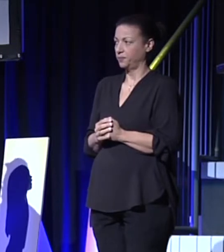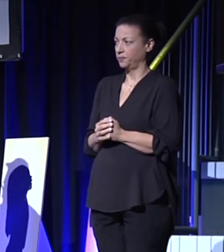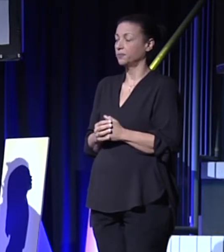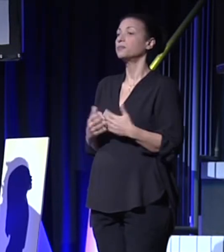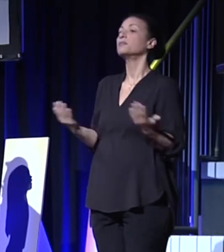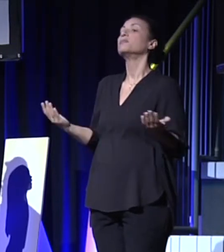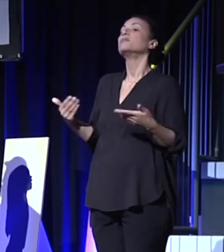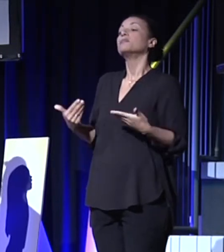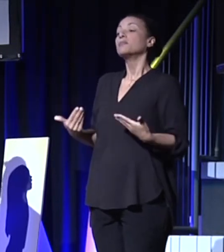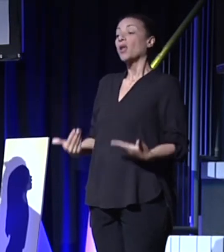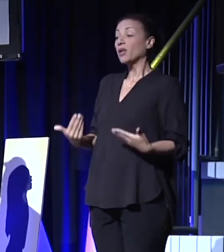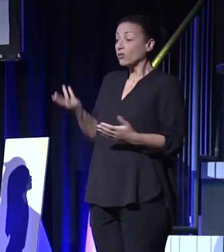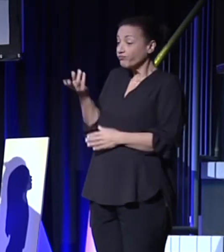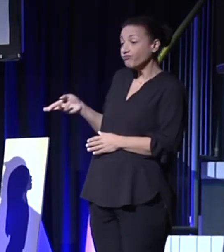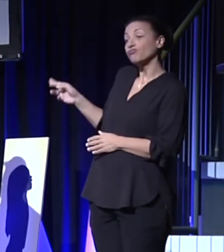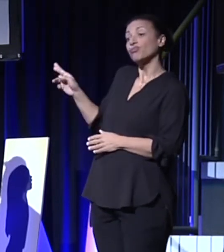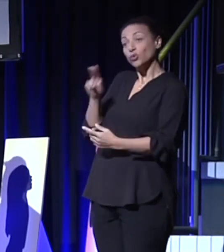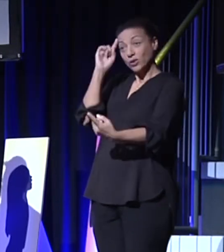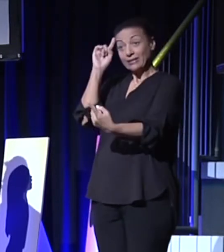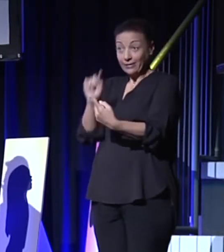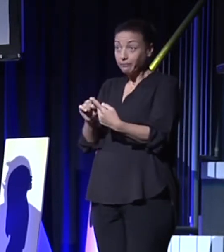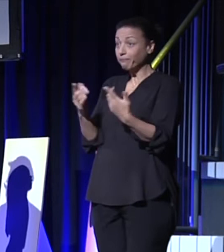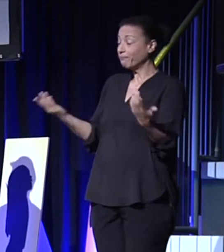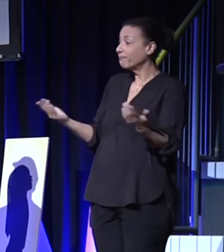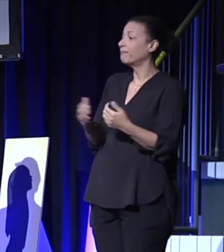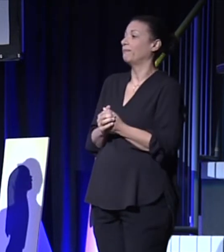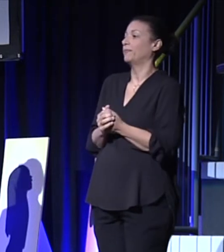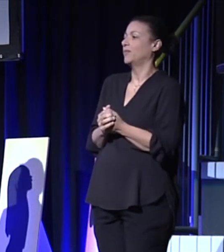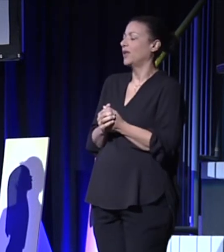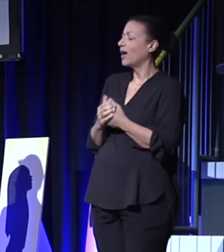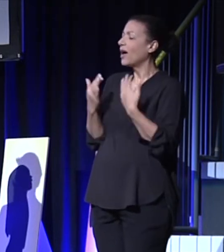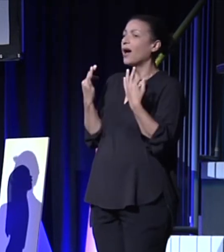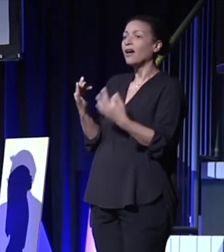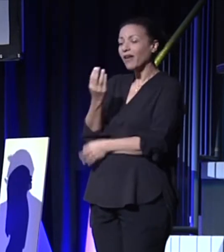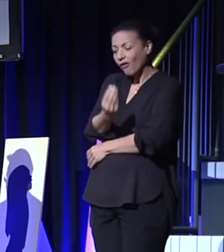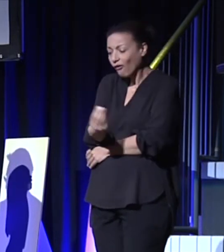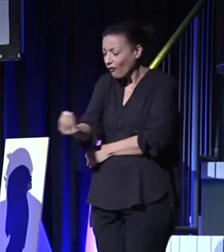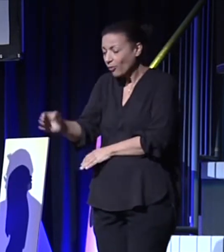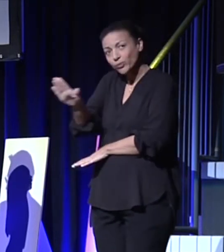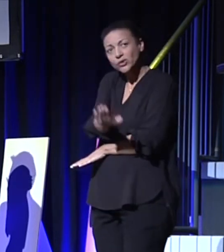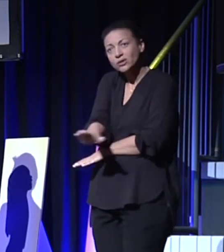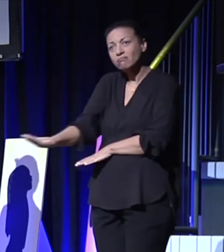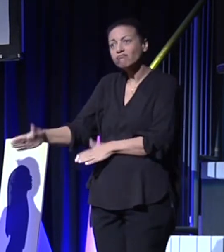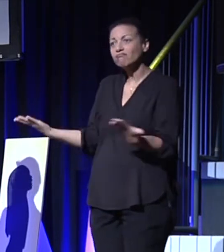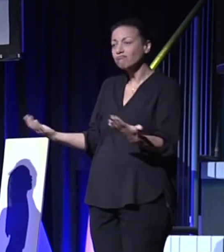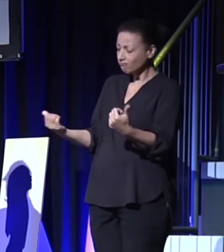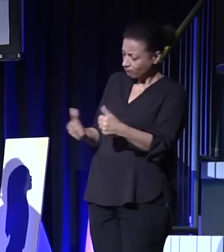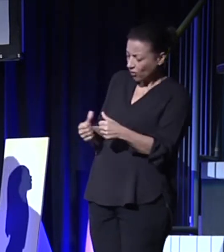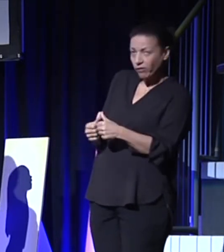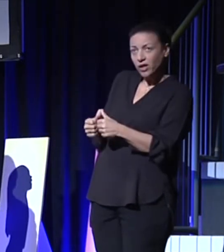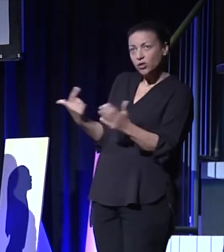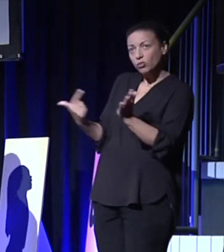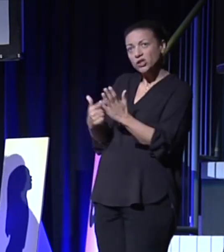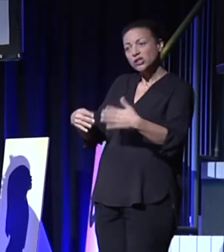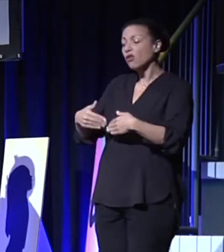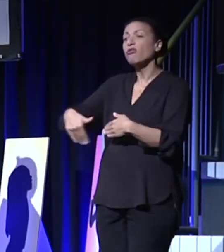On va donc revenir à notre thématique, on va y rester. Pour la petite enfance, qu'est-ce qui a été fait, qu'est-ce qui sera fait en 2019,